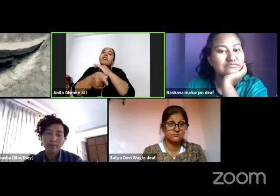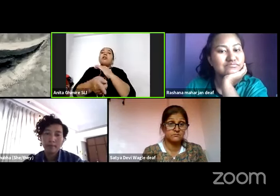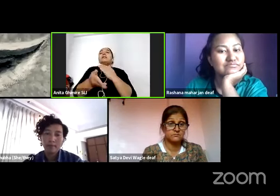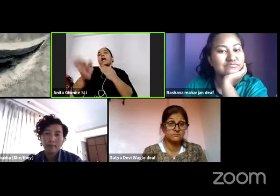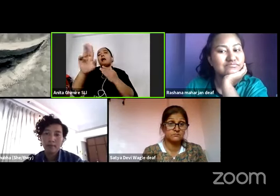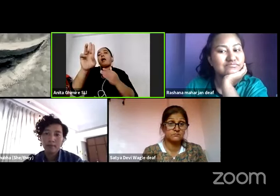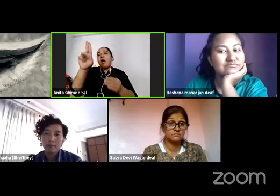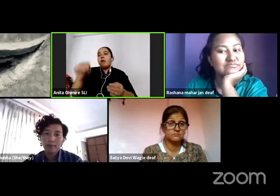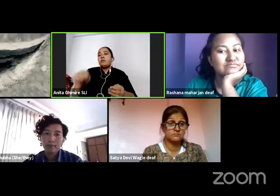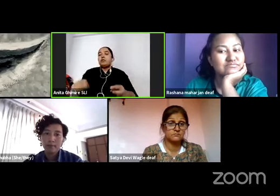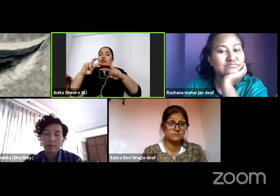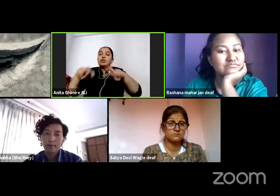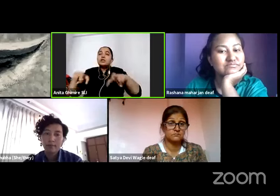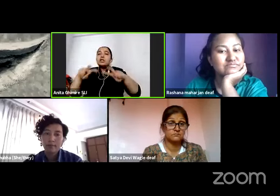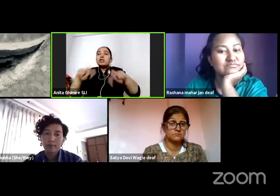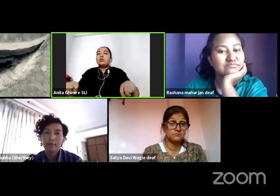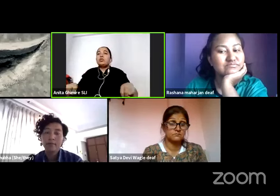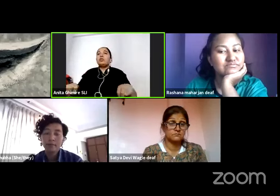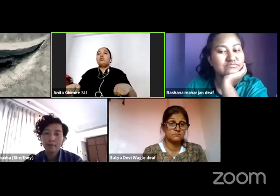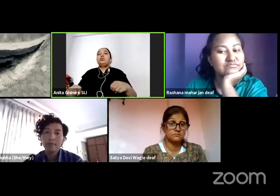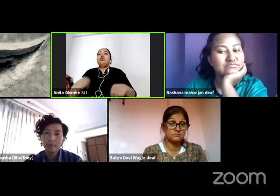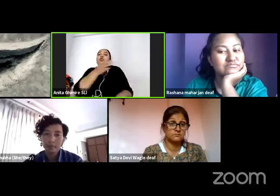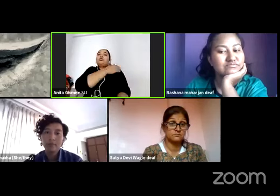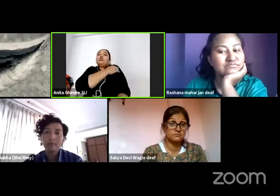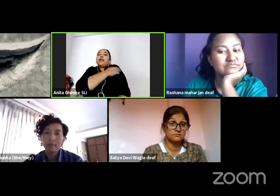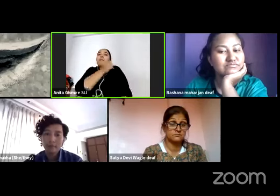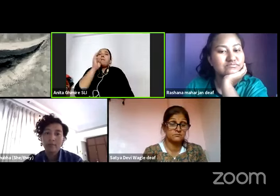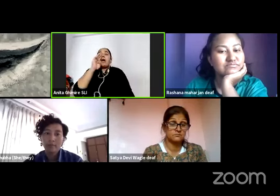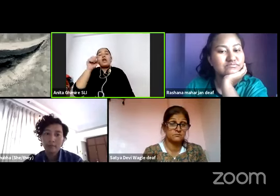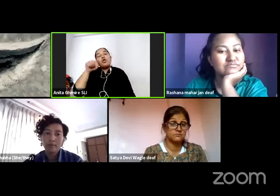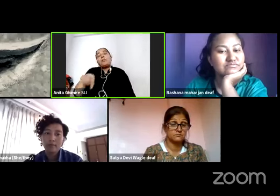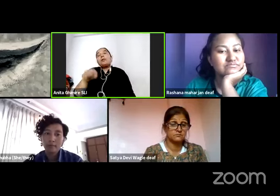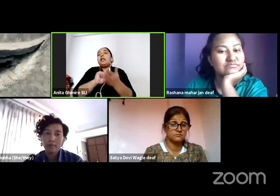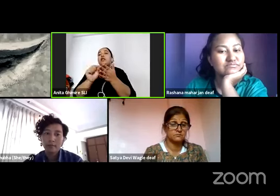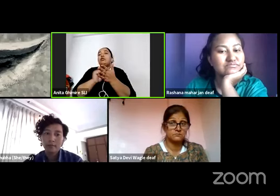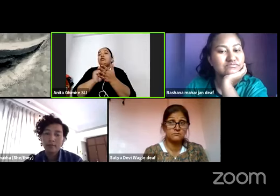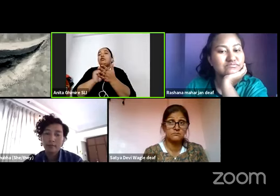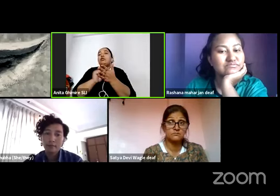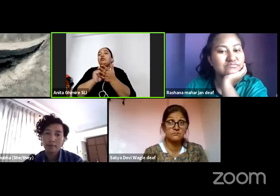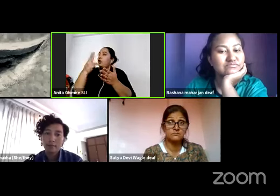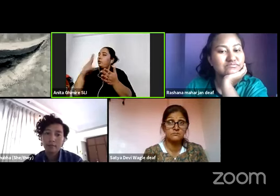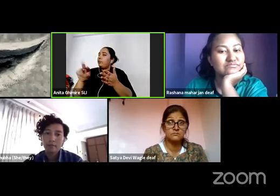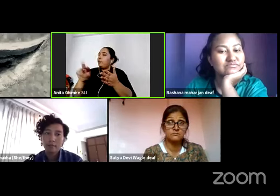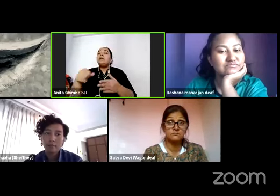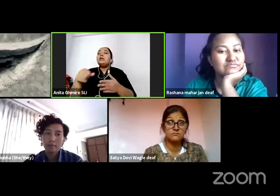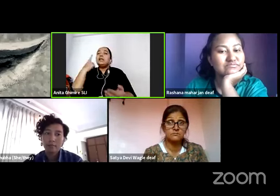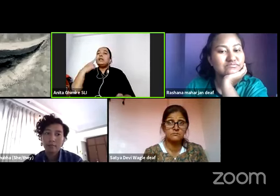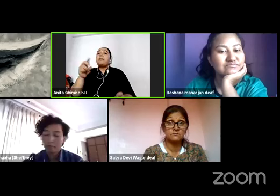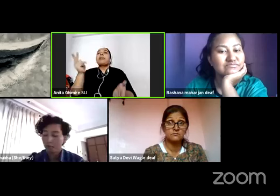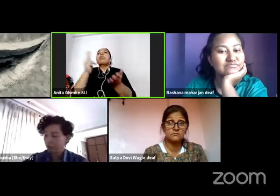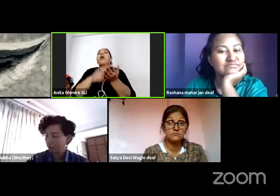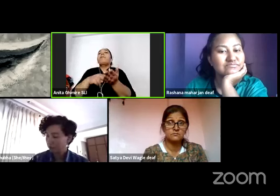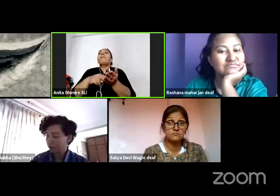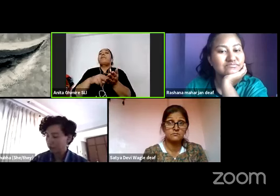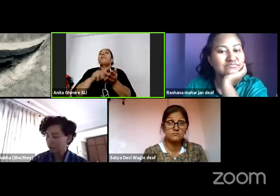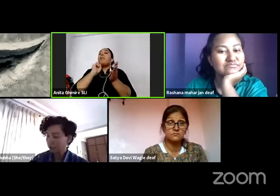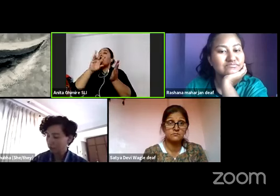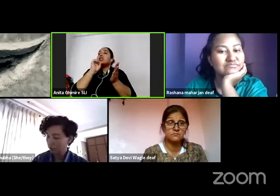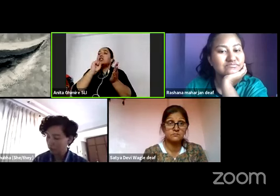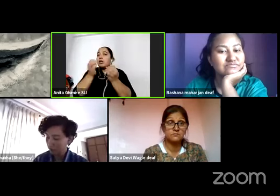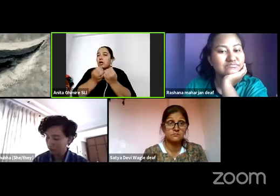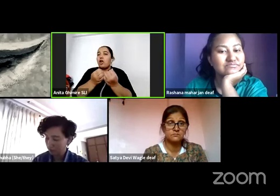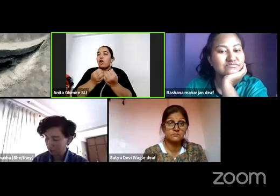चाहिँ एउटा पार्ट चाहिँ यो पनि लेखिदिनु भयो भने आगामी दिनमा चाहिँ यसले थप बहस गर्न, थप अनुसन्धान गर्न अनि